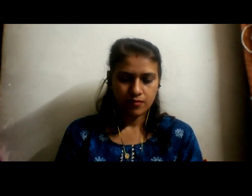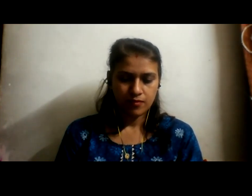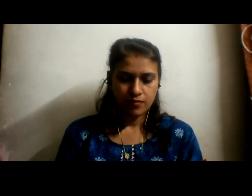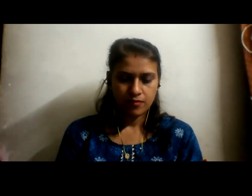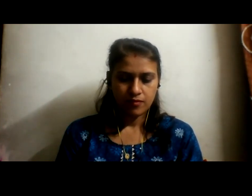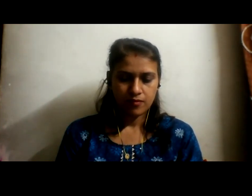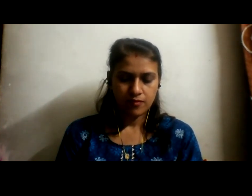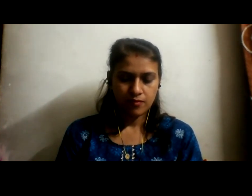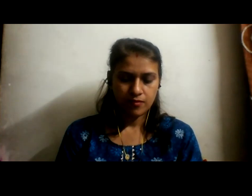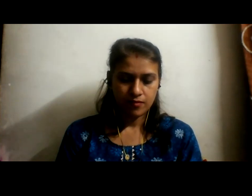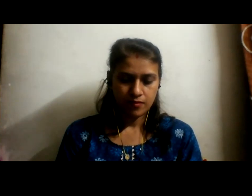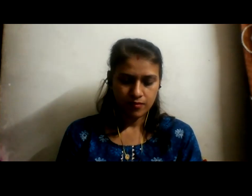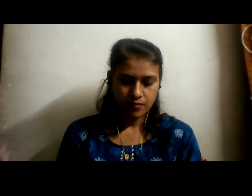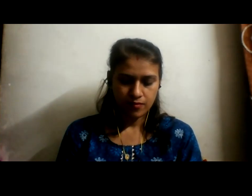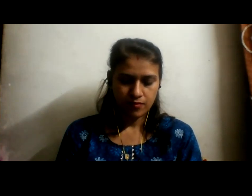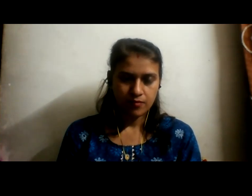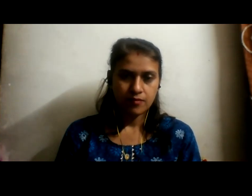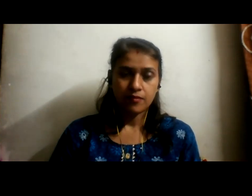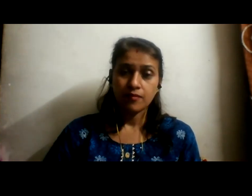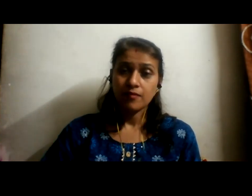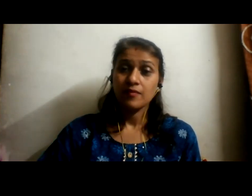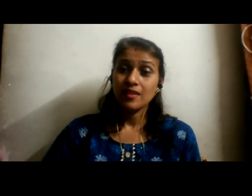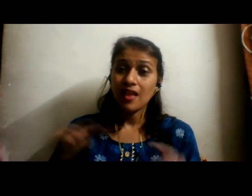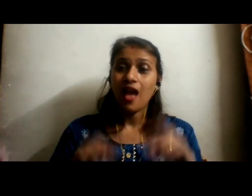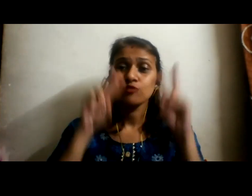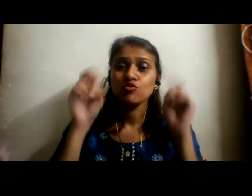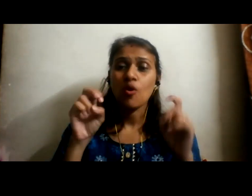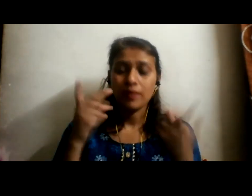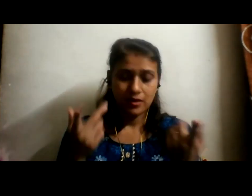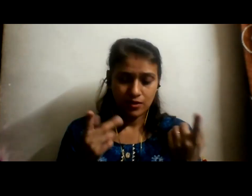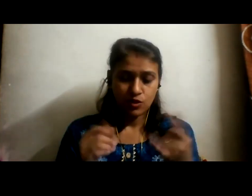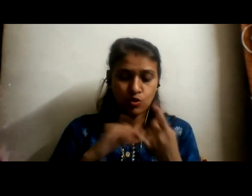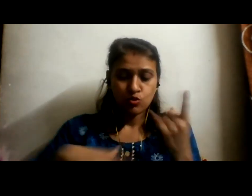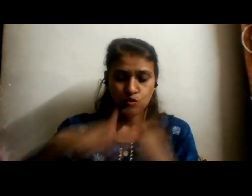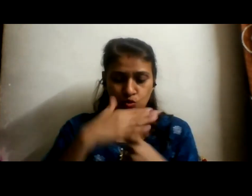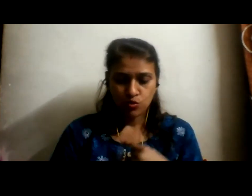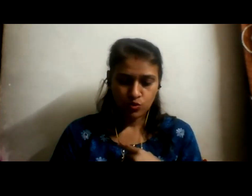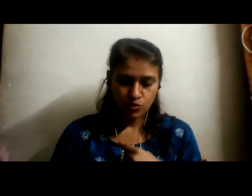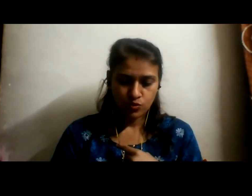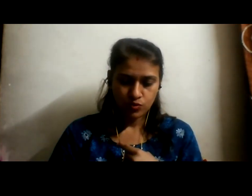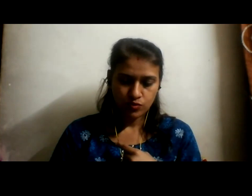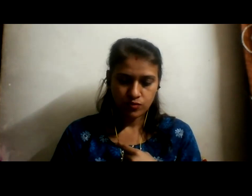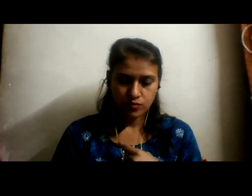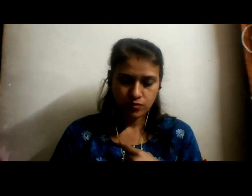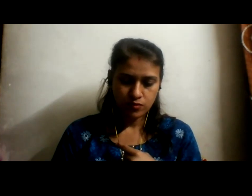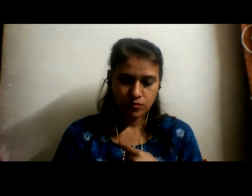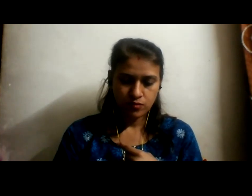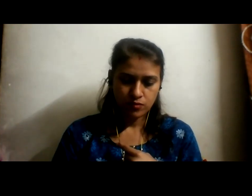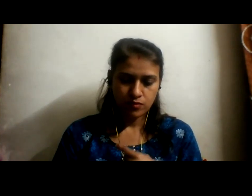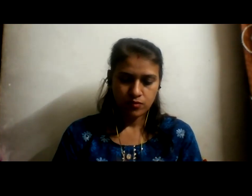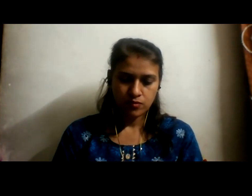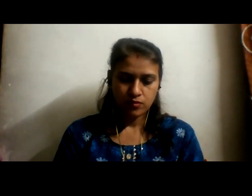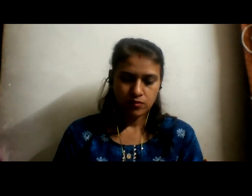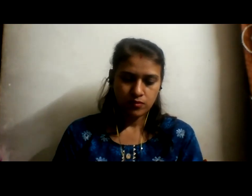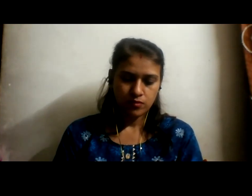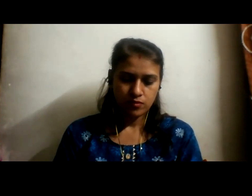क्रिएट। रहा आज का टॉपिक का जो सोशल एंटरप्रेन्योरशिप है, सोशल सेक्टर, डिसेबिलिटी could